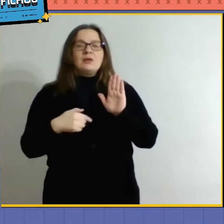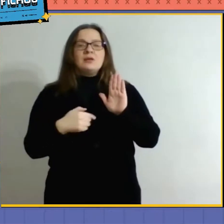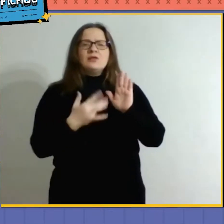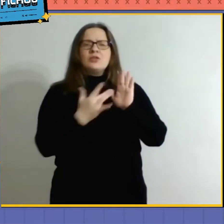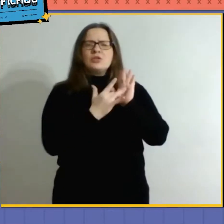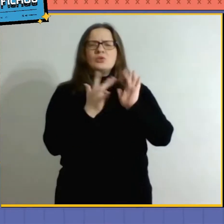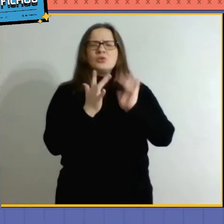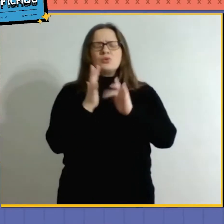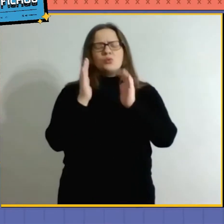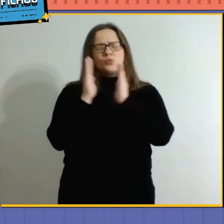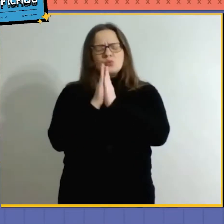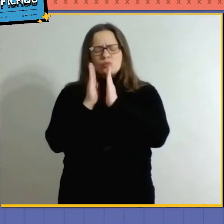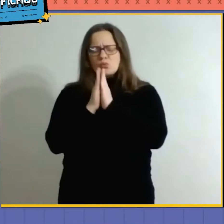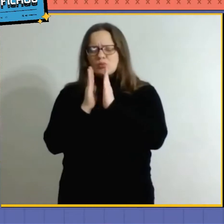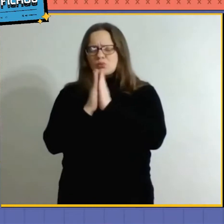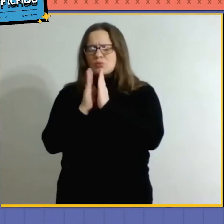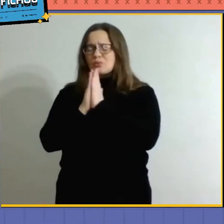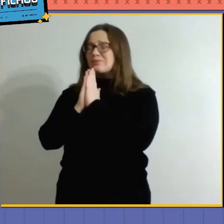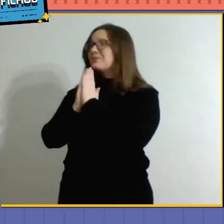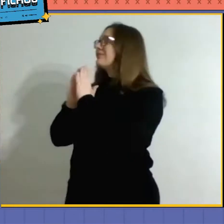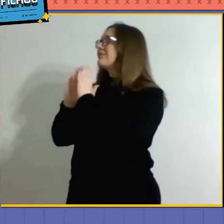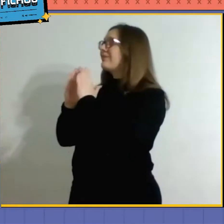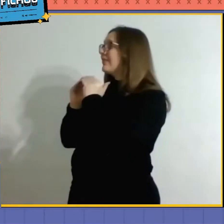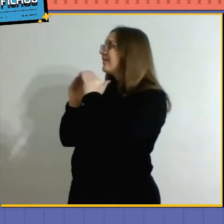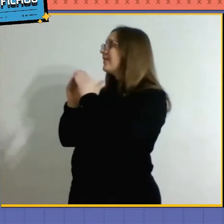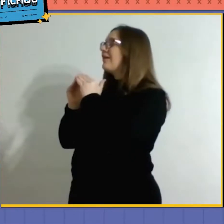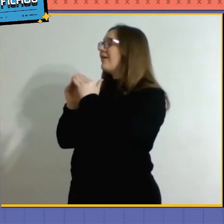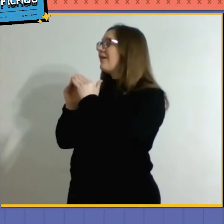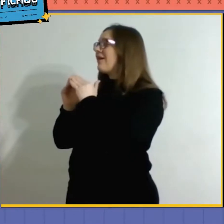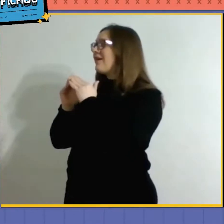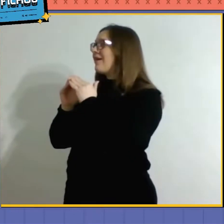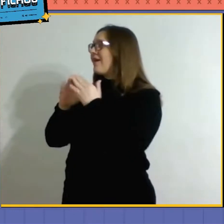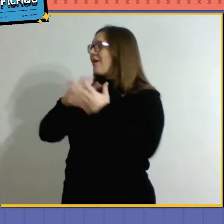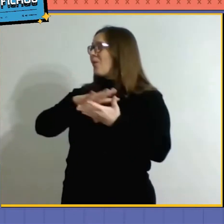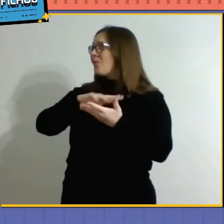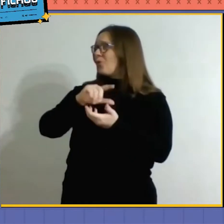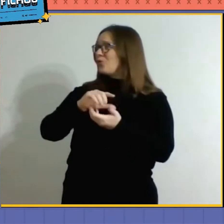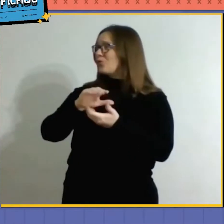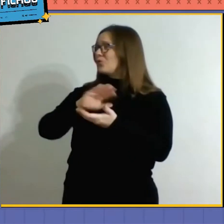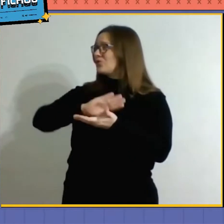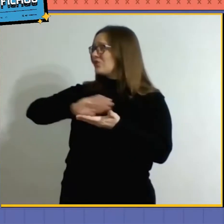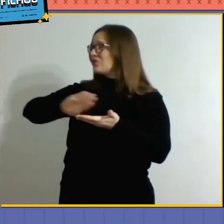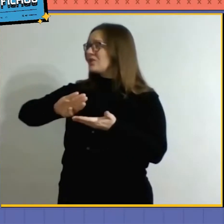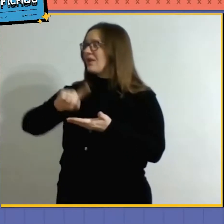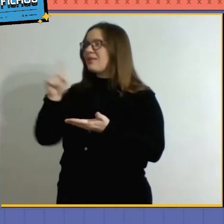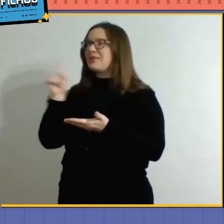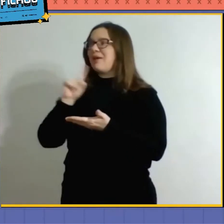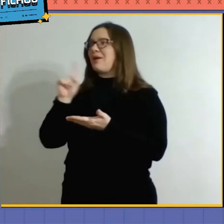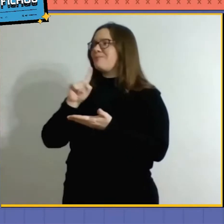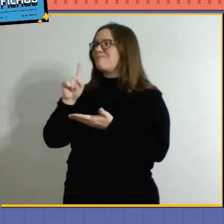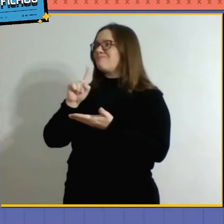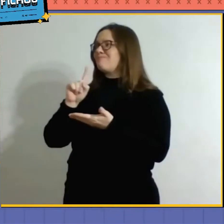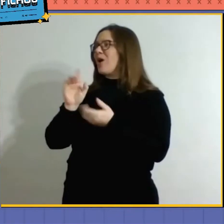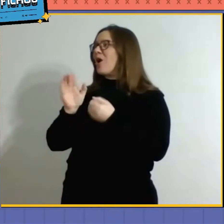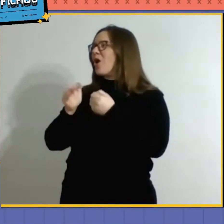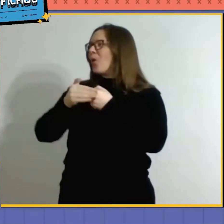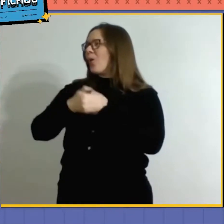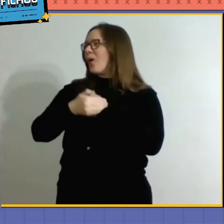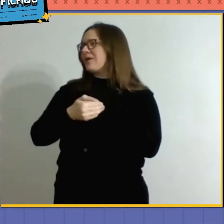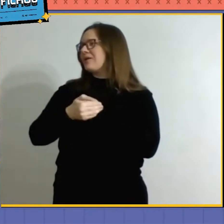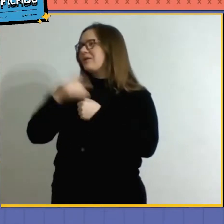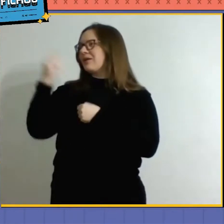pai eu não peço que os tires do mundo é mas eu peço que os guardes do mal Então veja Essa oração do Senhor Jesus